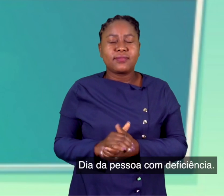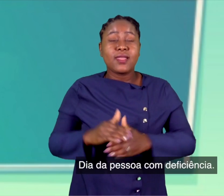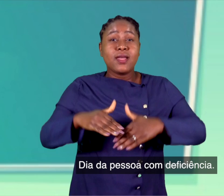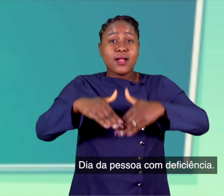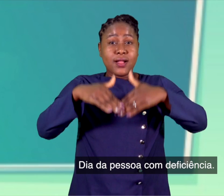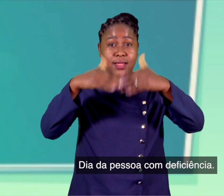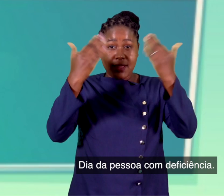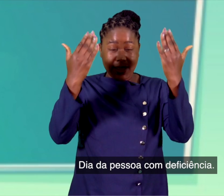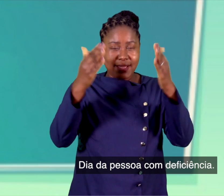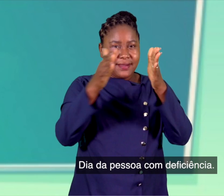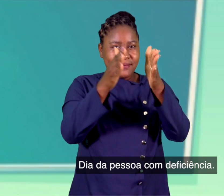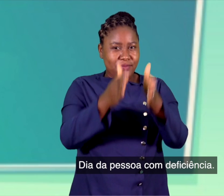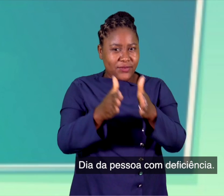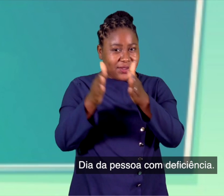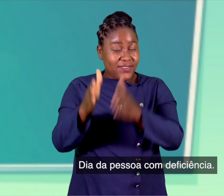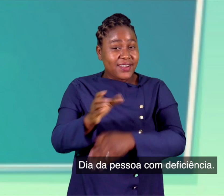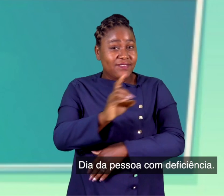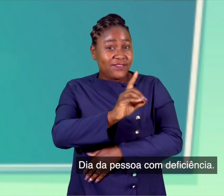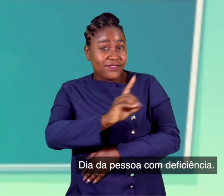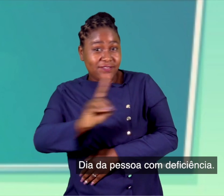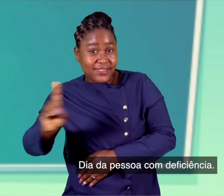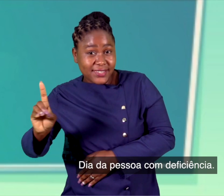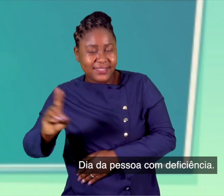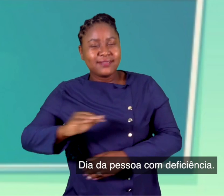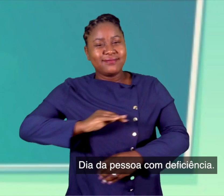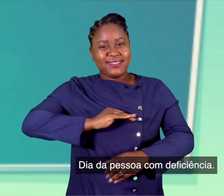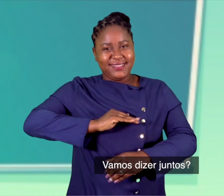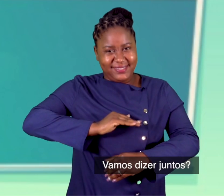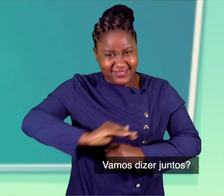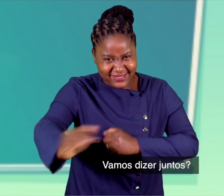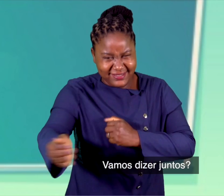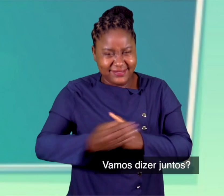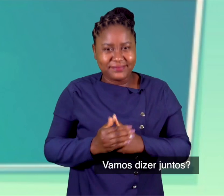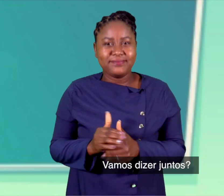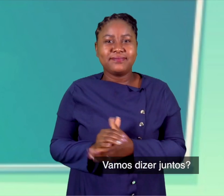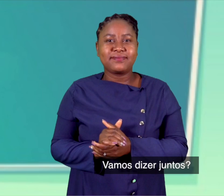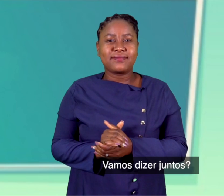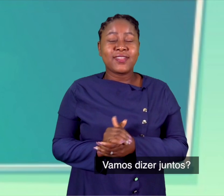Dia da pessoa com deficiência Vamos dizer juntos?